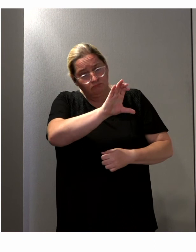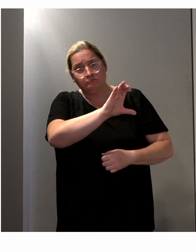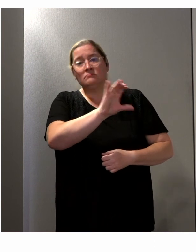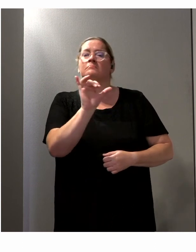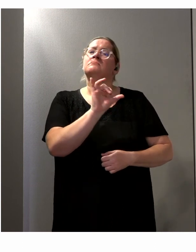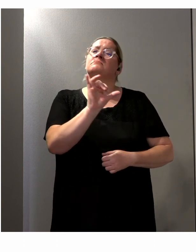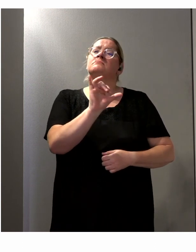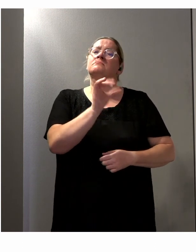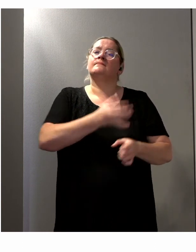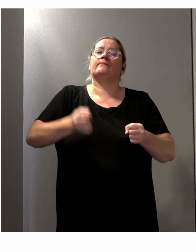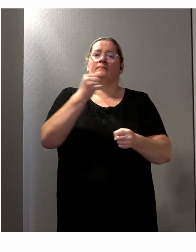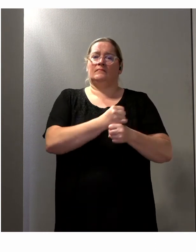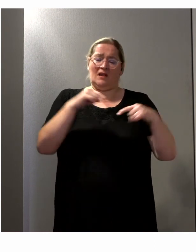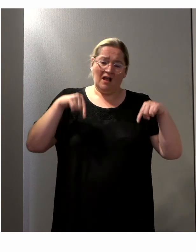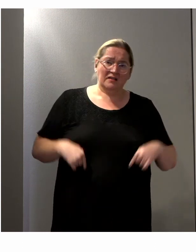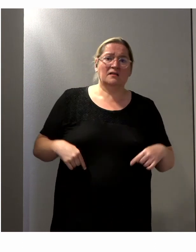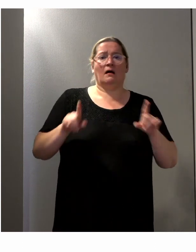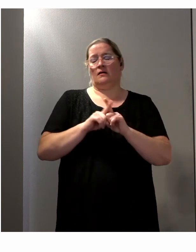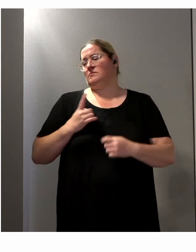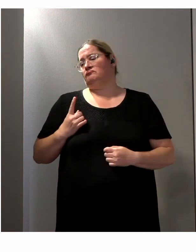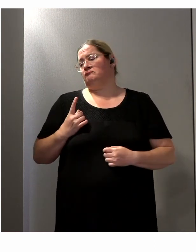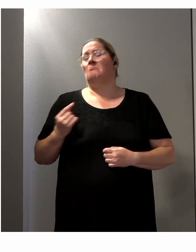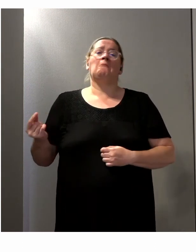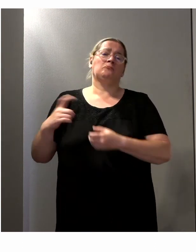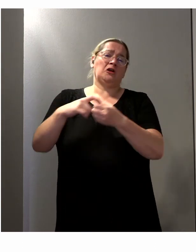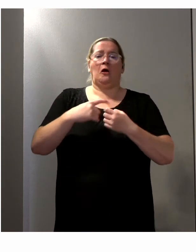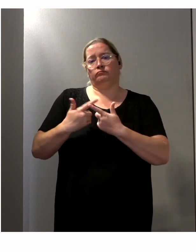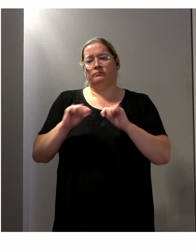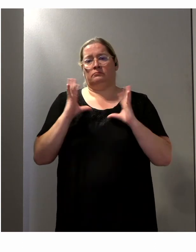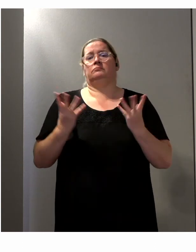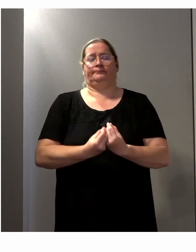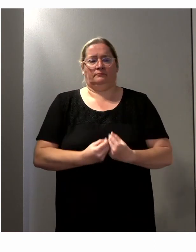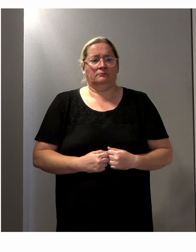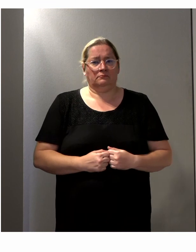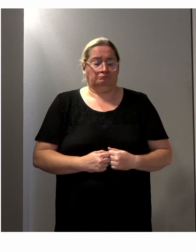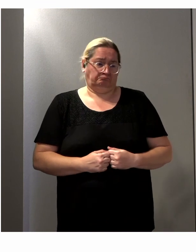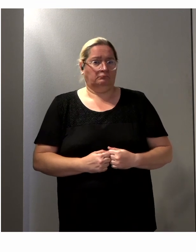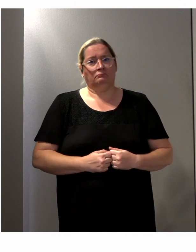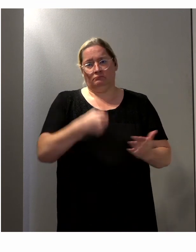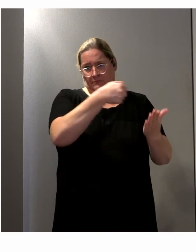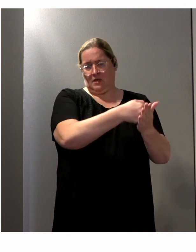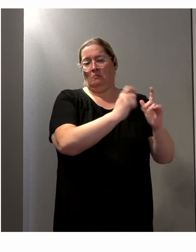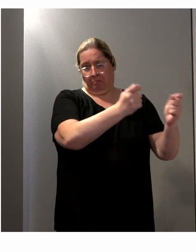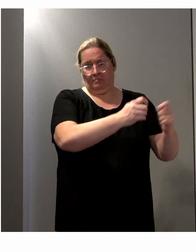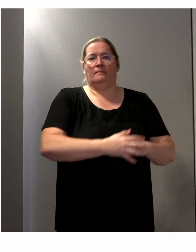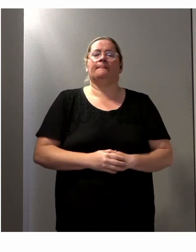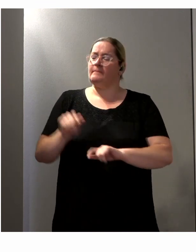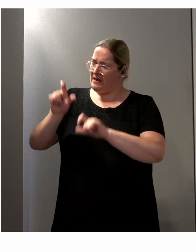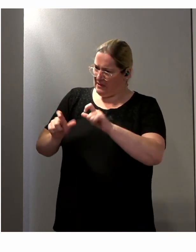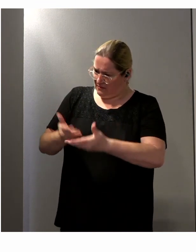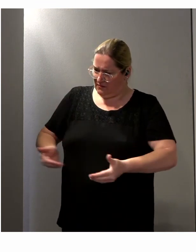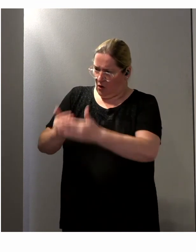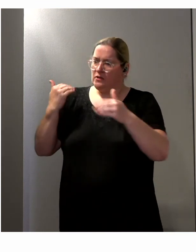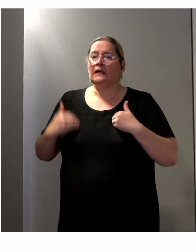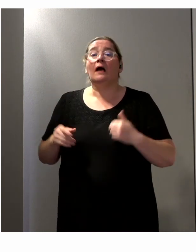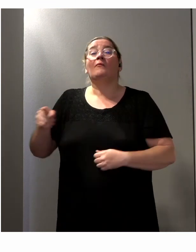et les partenaires sociaux. Depuis toujours, on voit mal pourquoi des personnes dites handicapées, reconnues réellement incapables de